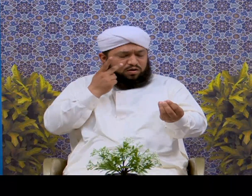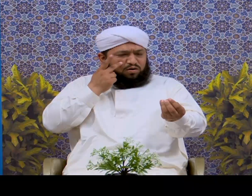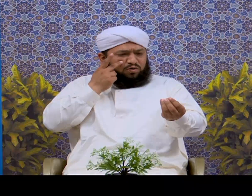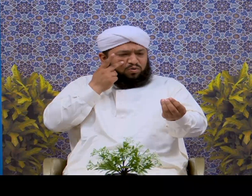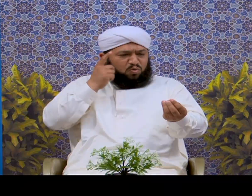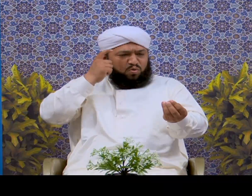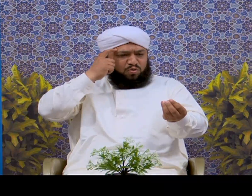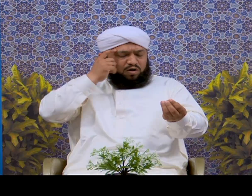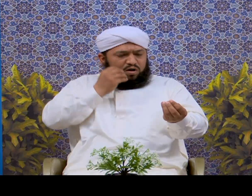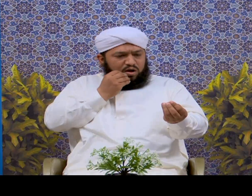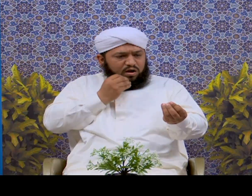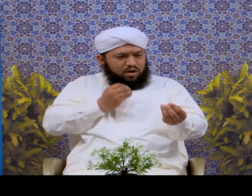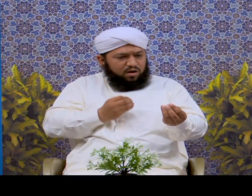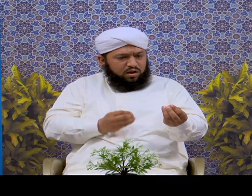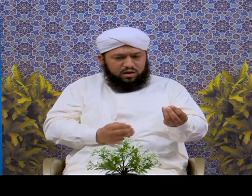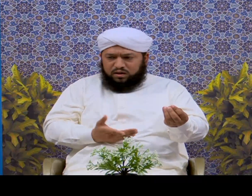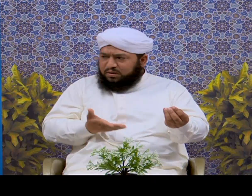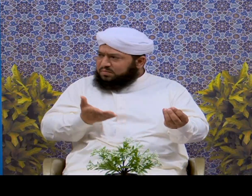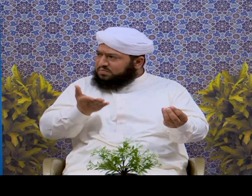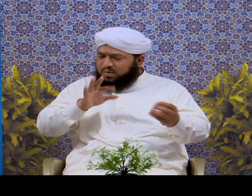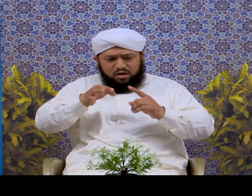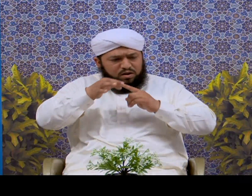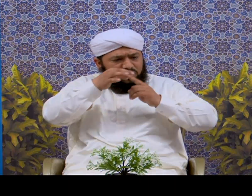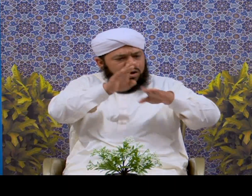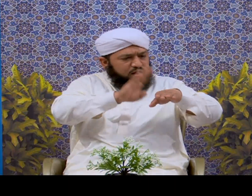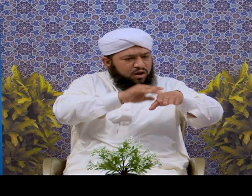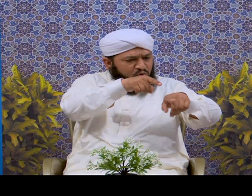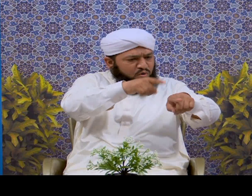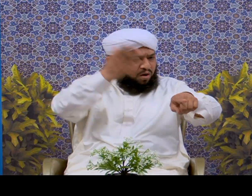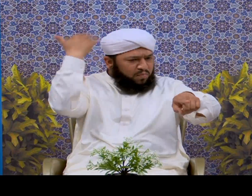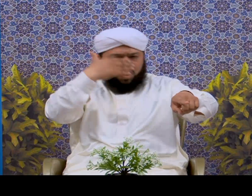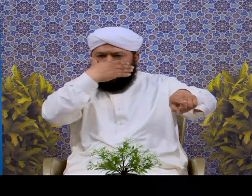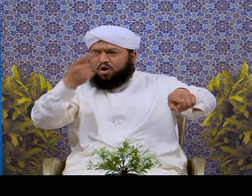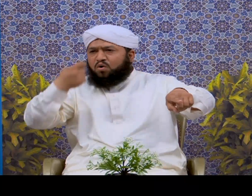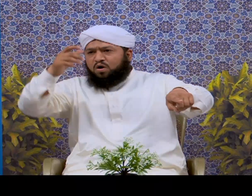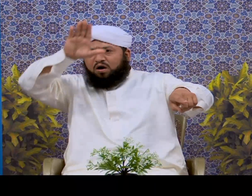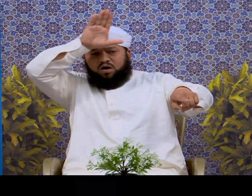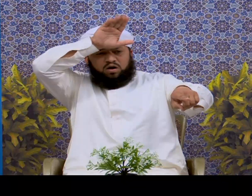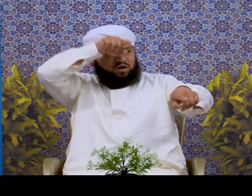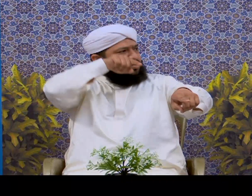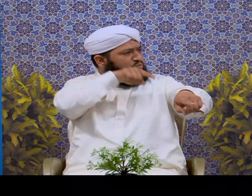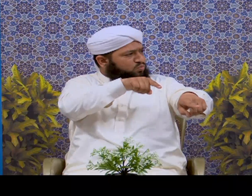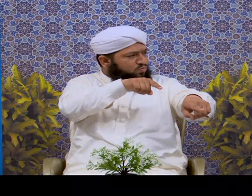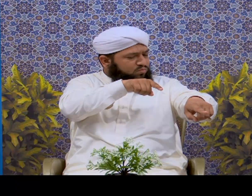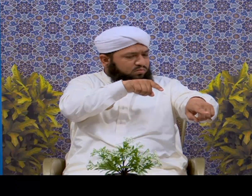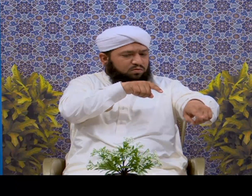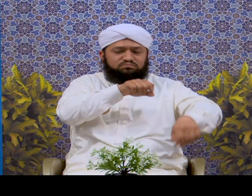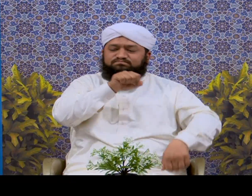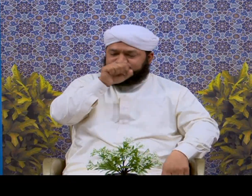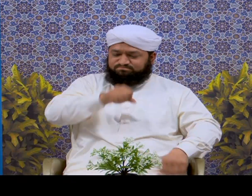بار پھر حیرت ہوئی۔ میں نے تعجب سے پوچھا، کیا تم وہی شخص نہیں ہو؟ بولا، جی ہاں میں وہی ہوں،